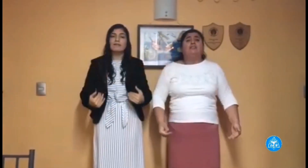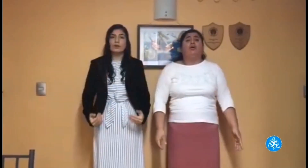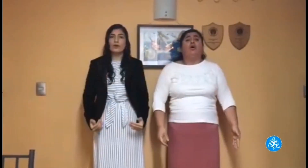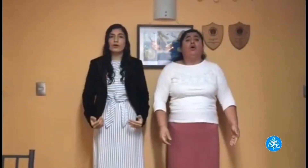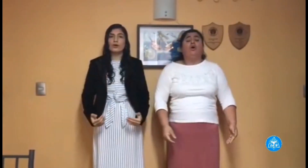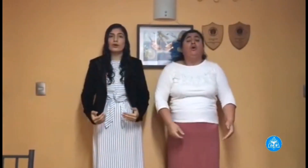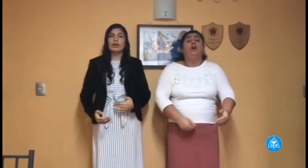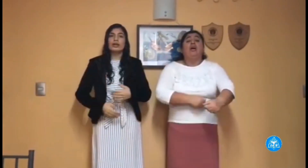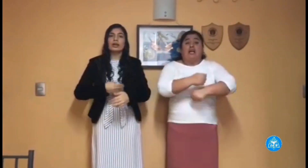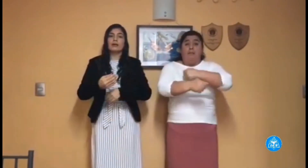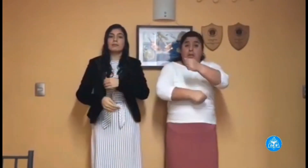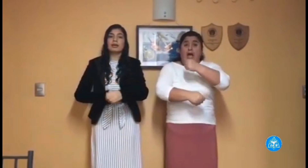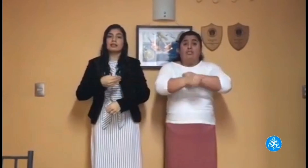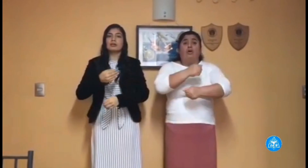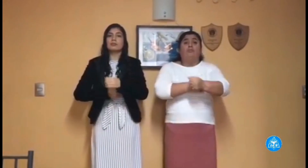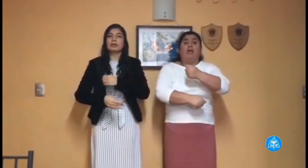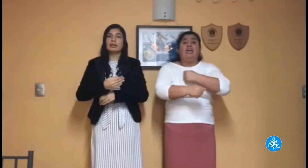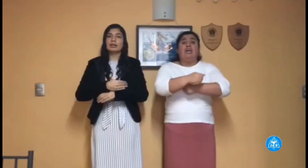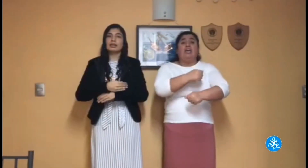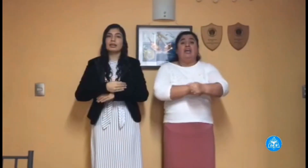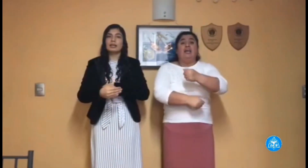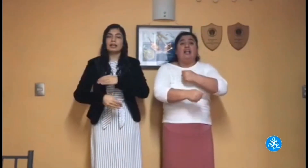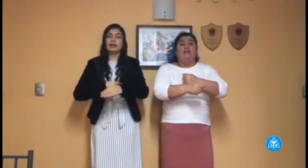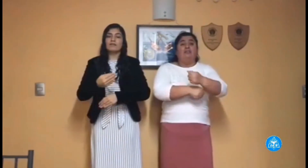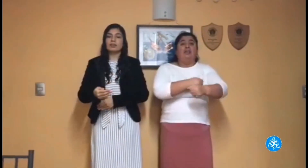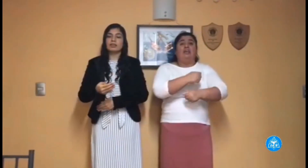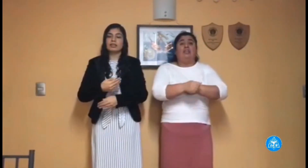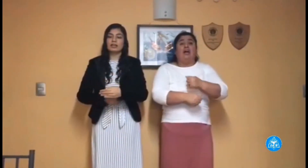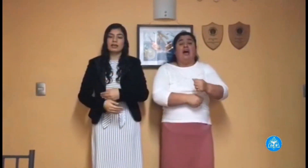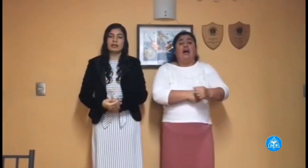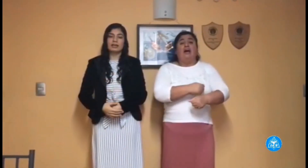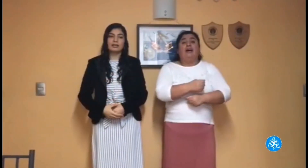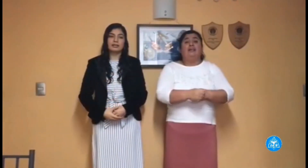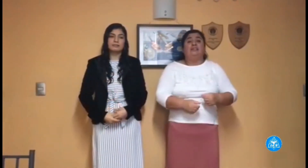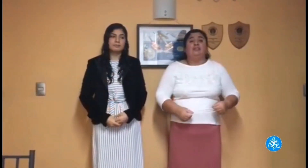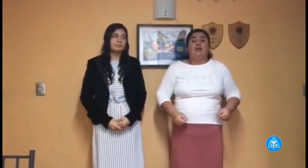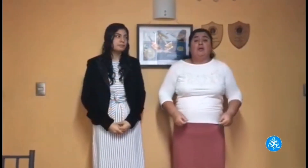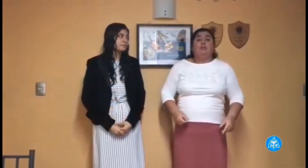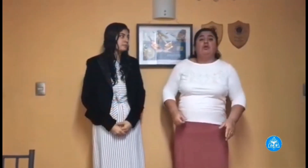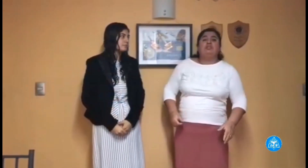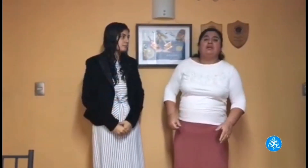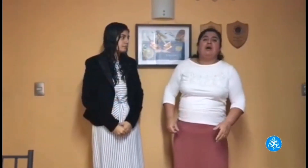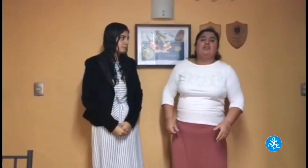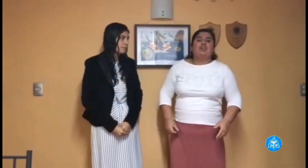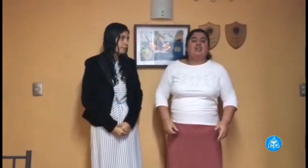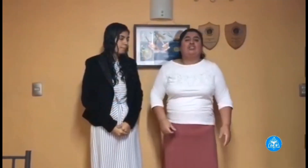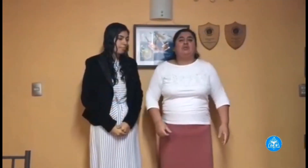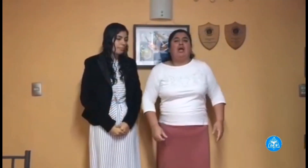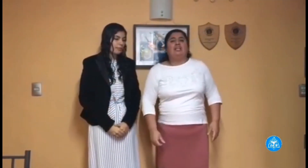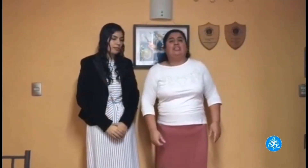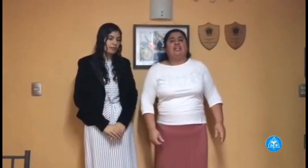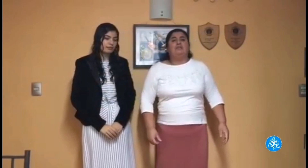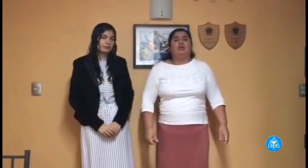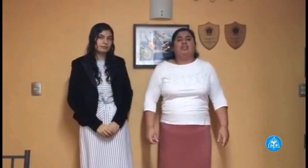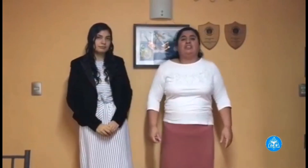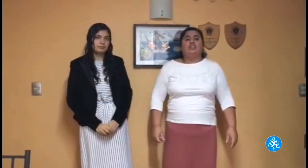lavó, cambiándome la vida. Bueno, mis hermanos, quiero saludarles en el amor del